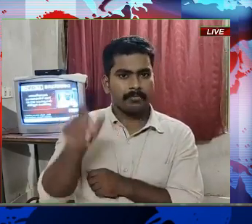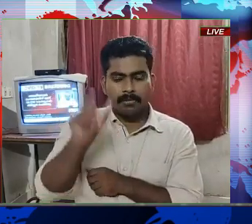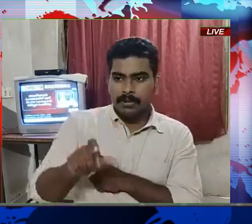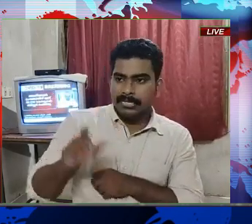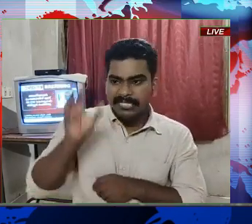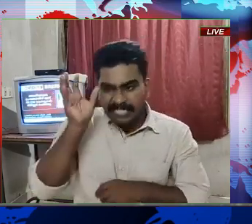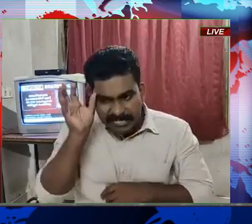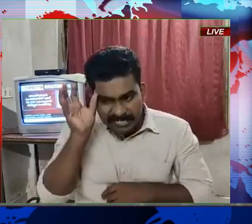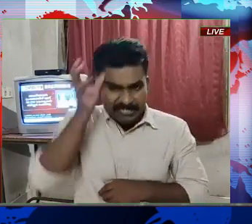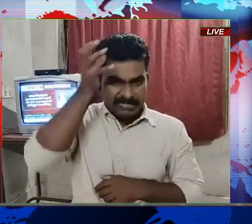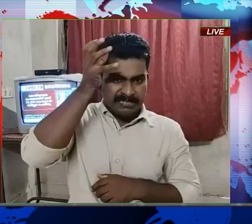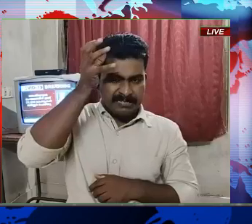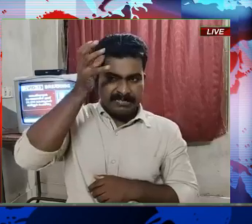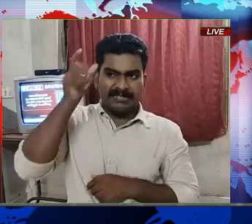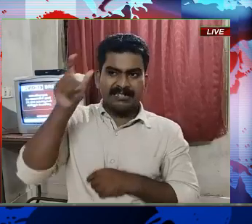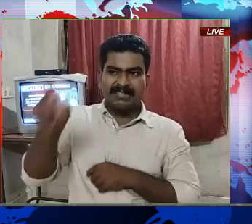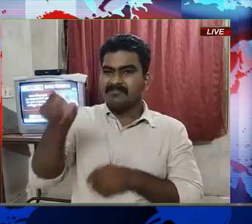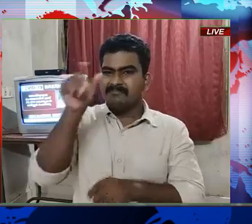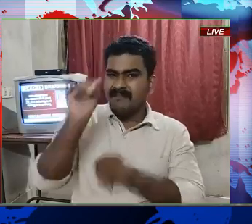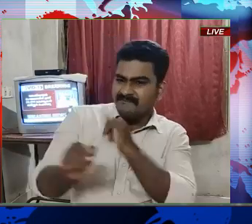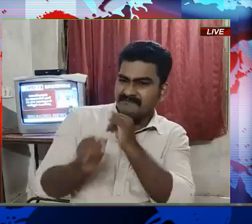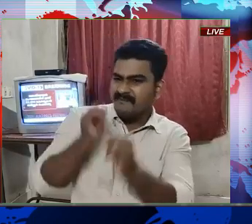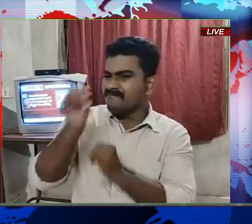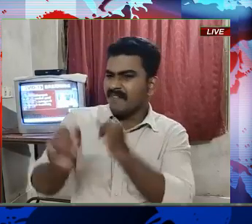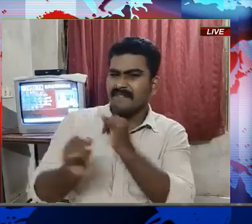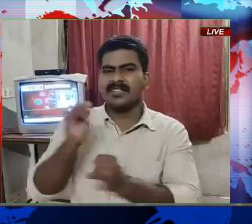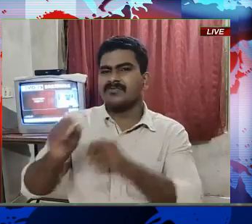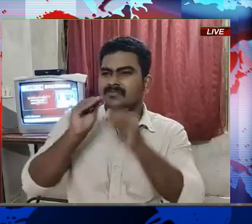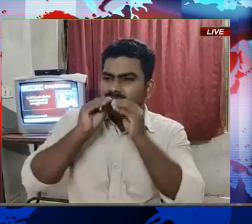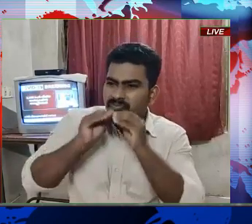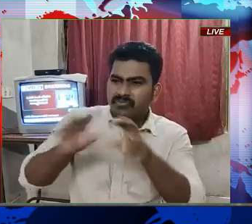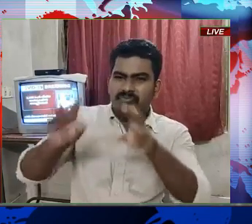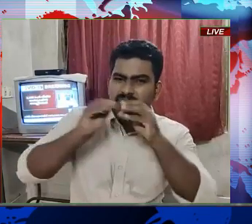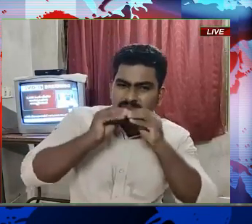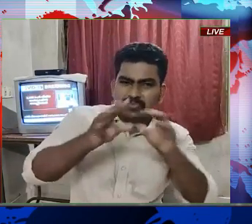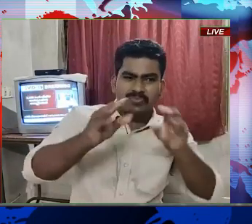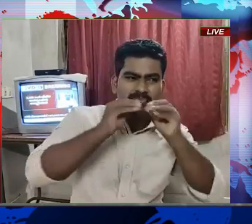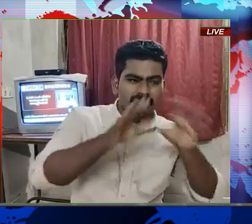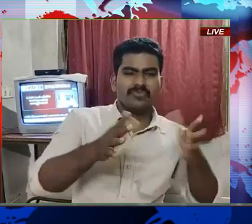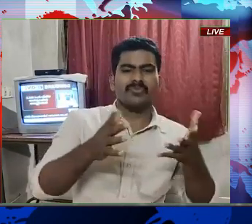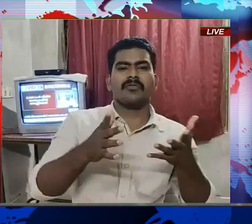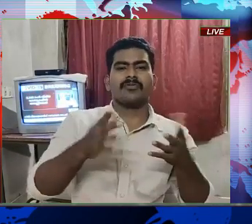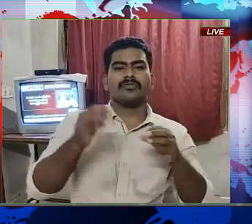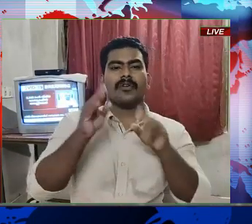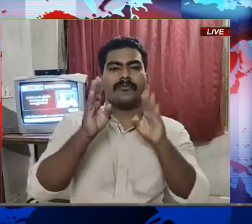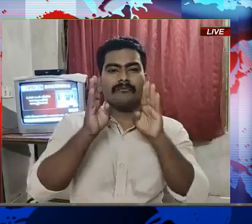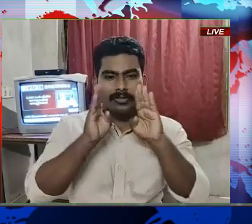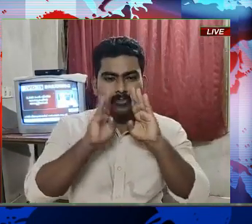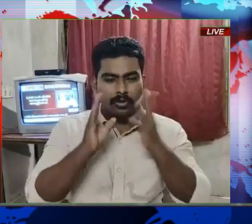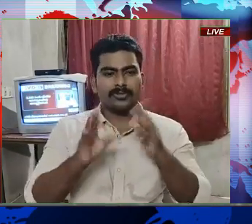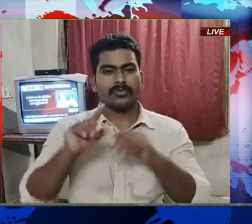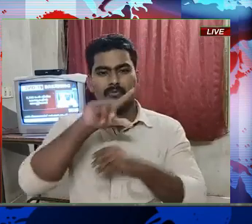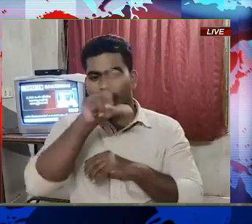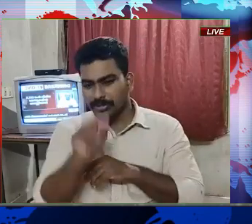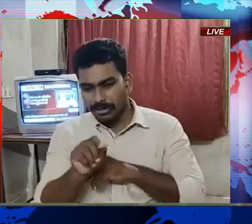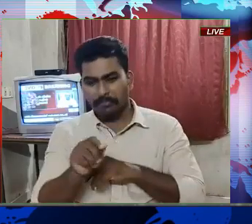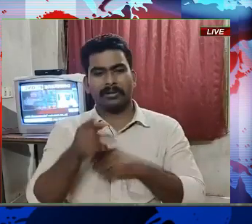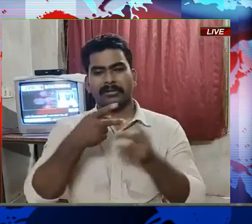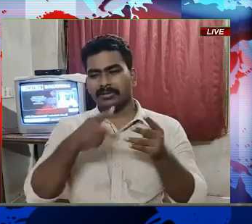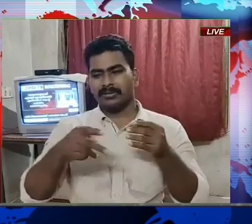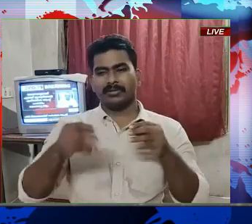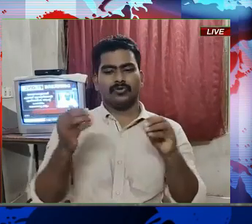ഇപ്പോൾ നമ്മുടെ സംസ്ഥാനത്ത് നിലനിൽക്കുന്ന സാഹചര്യത്തിന് തൊട്ടു മുൻപുള്ള അവസ്ഥ, അത്